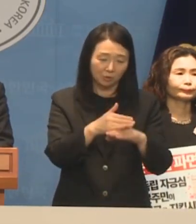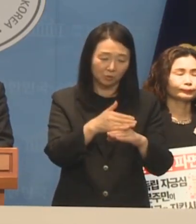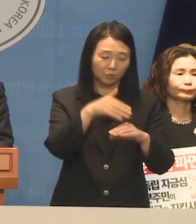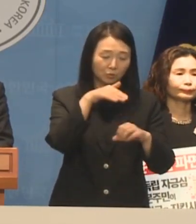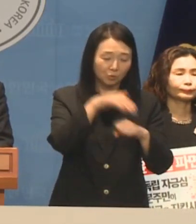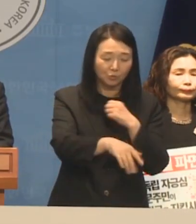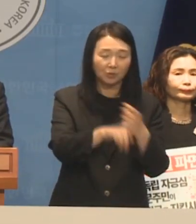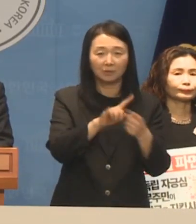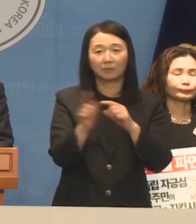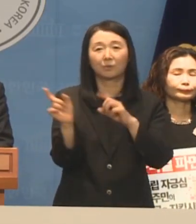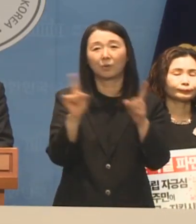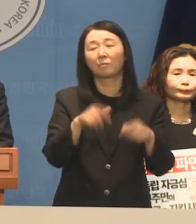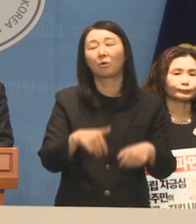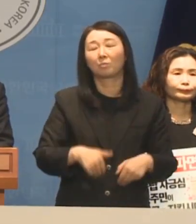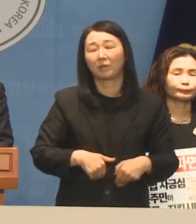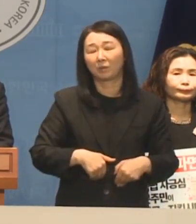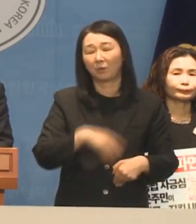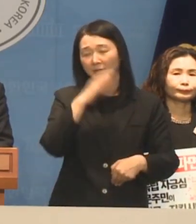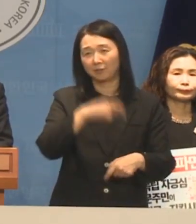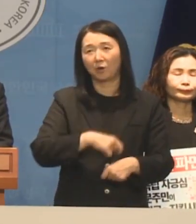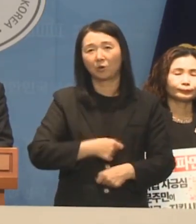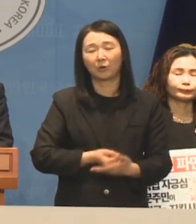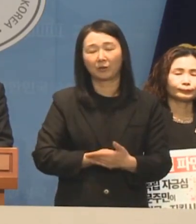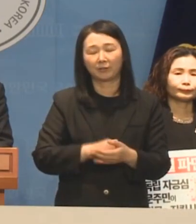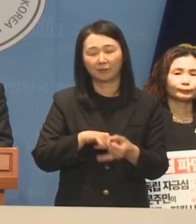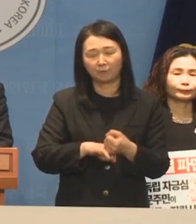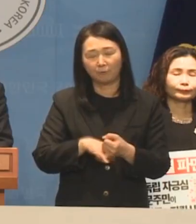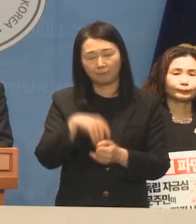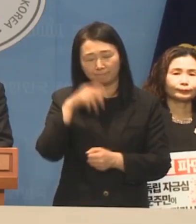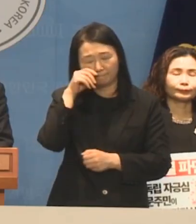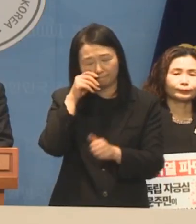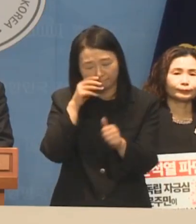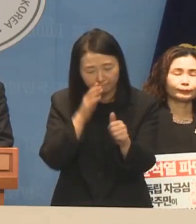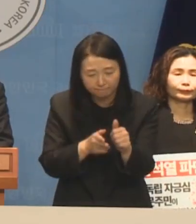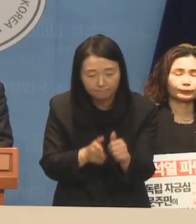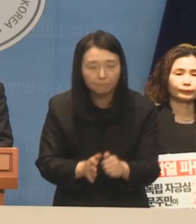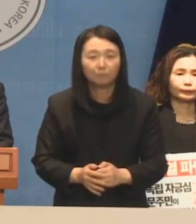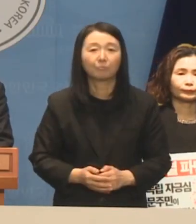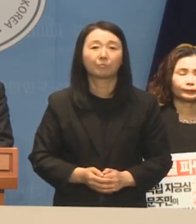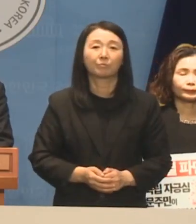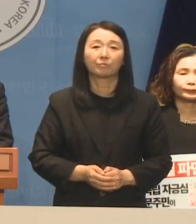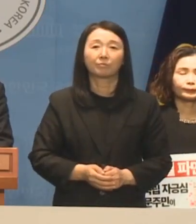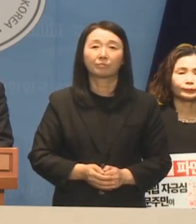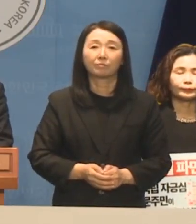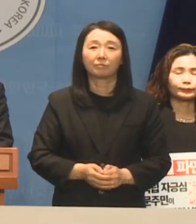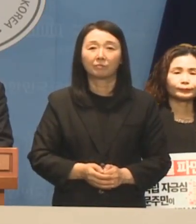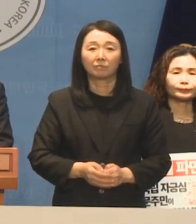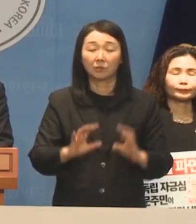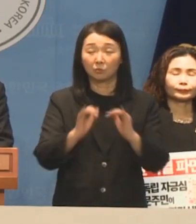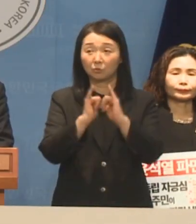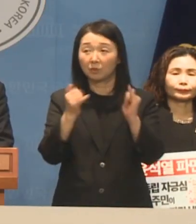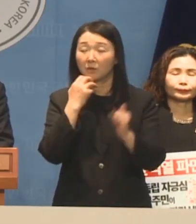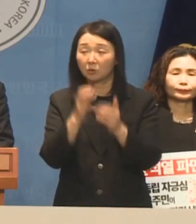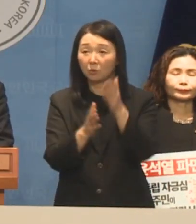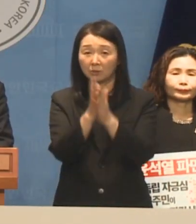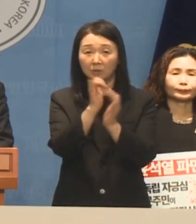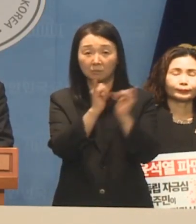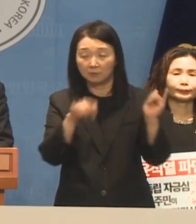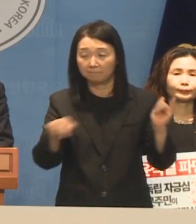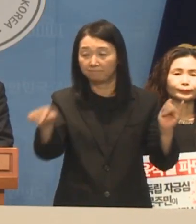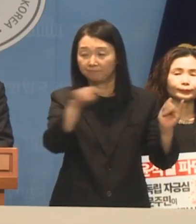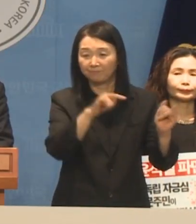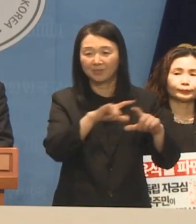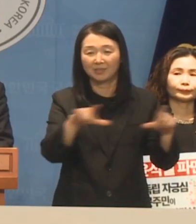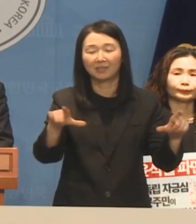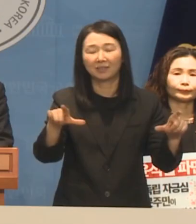회복시키는 그런 정의로운 결단을 해주시기를 기대하겠습니다. 특히 우리 국민과 서울 시민들의